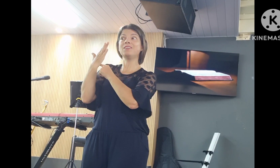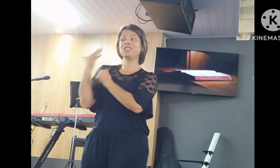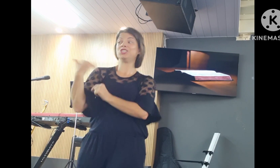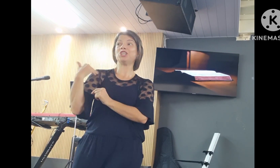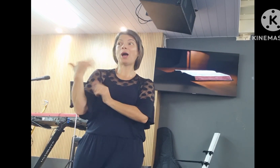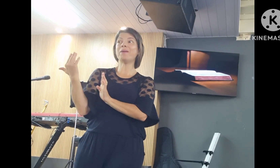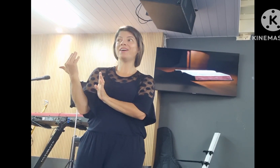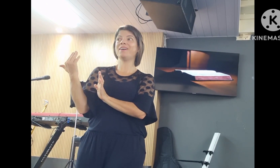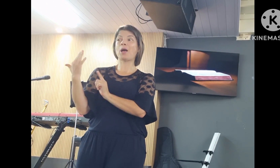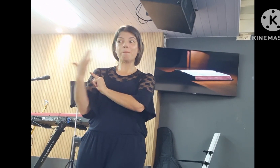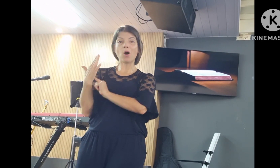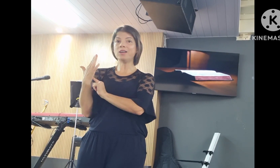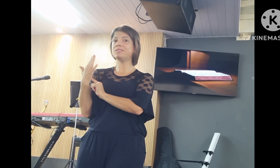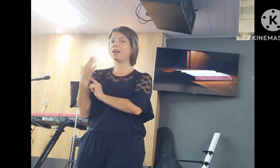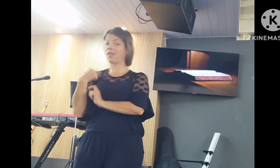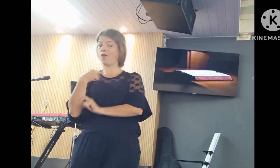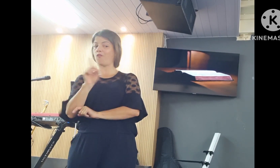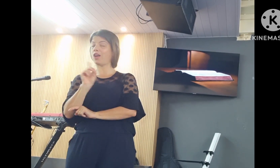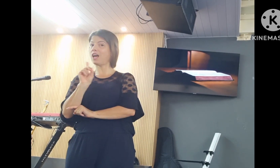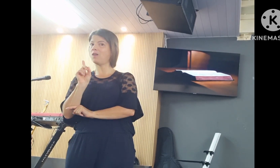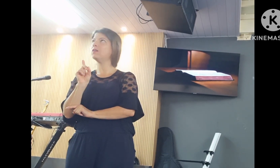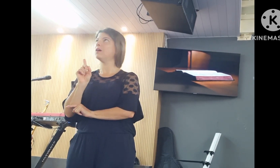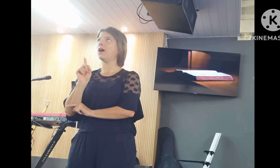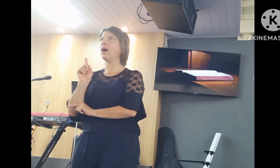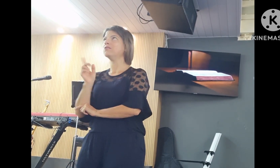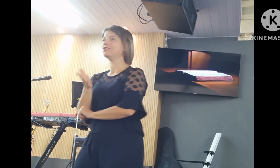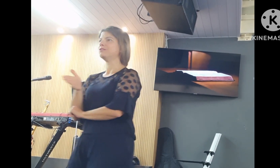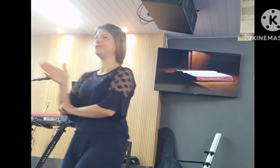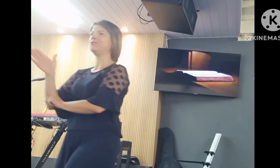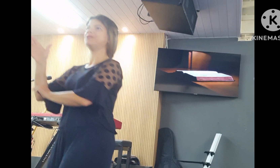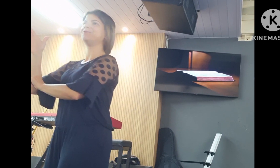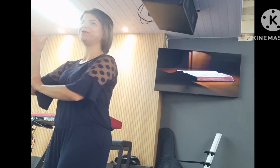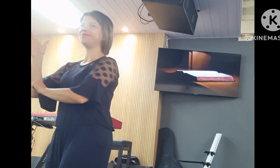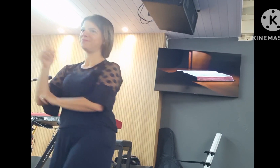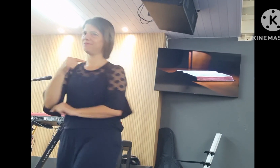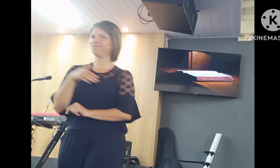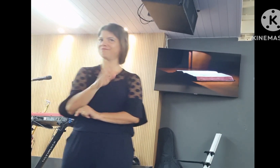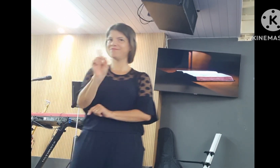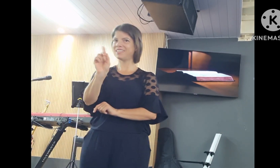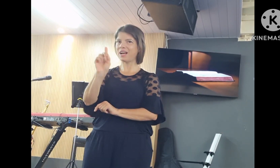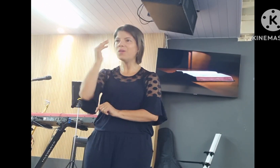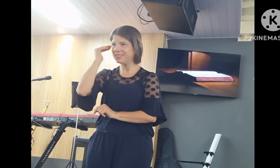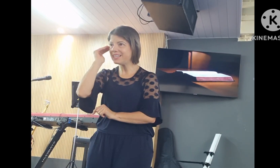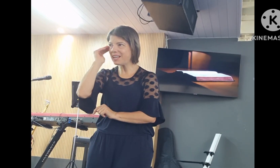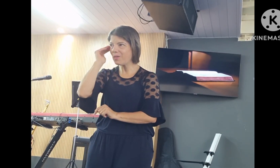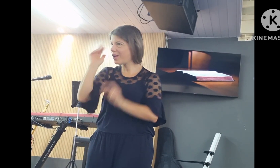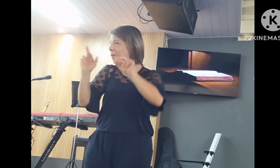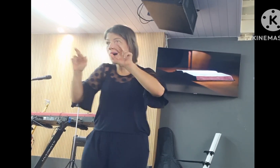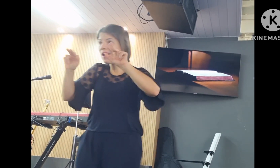Mas isso é quando Cristo é o centro da minha vida. A maior parte dos